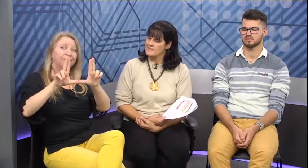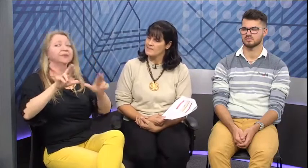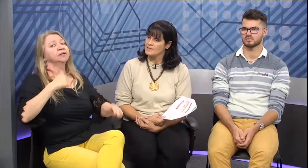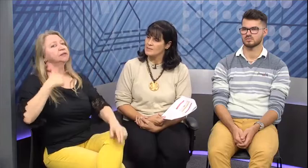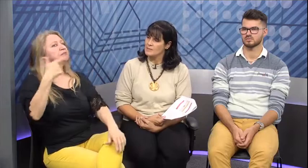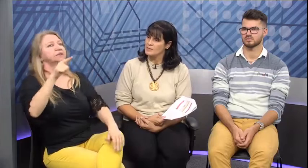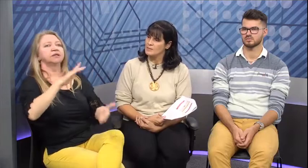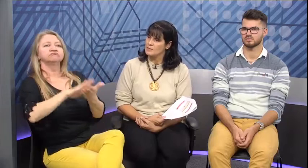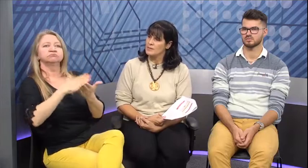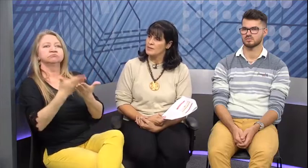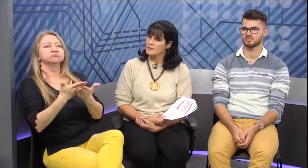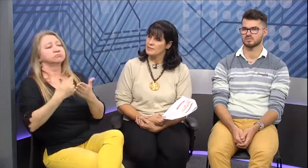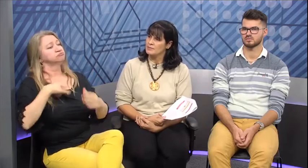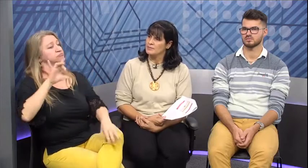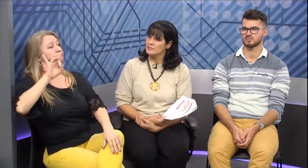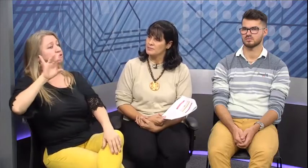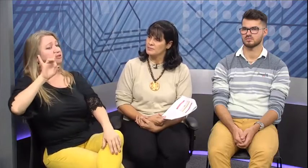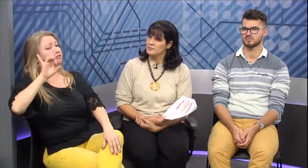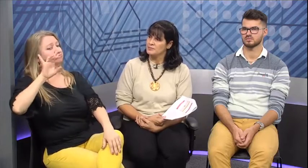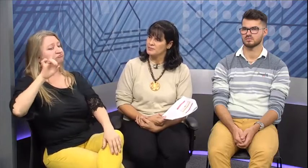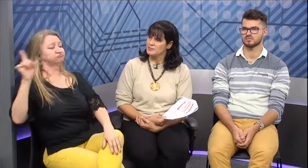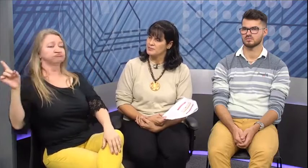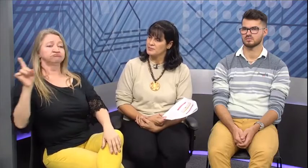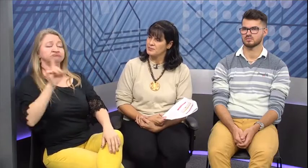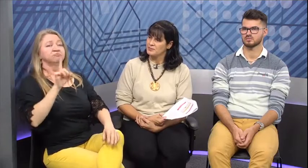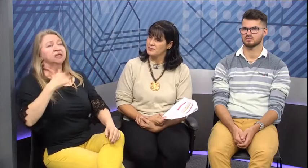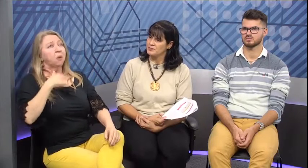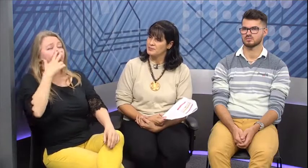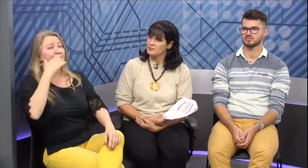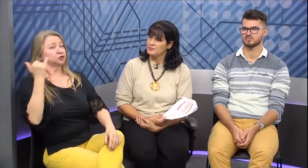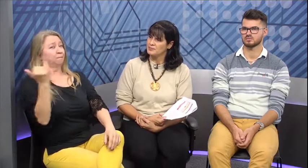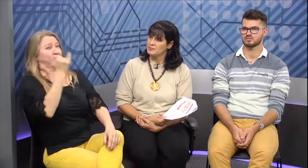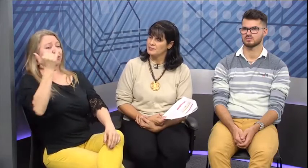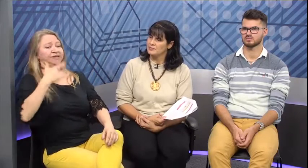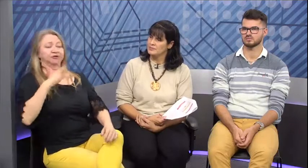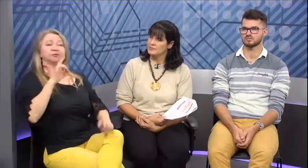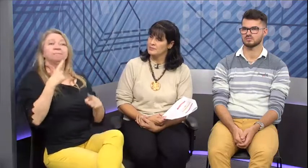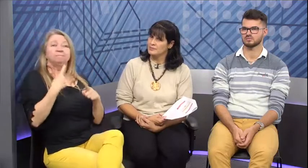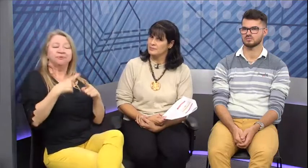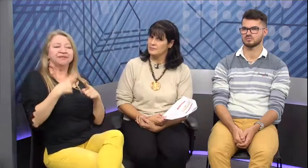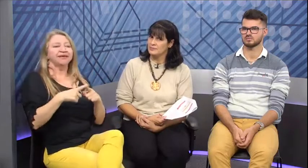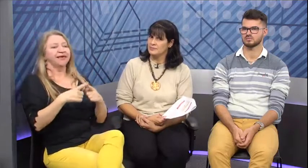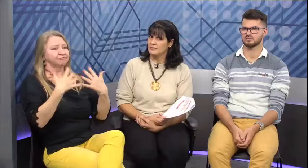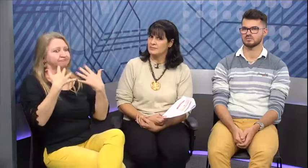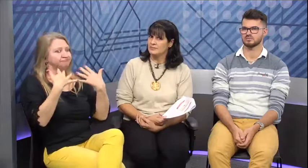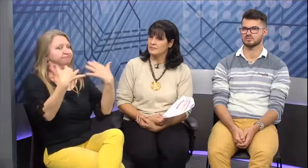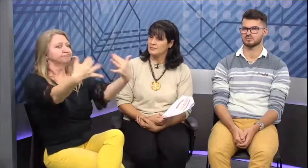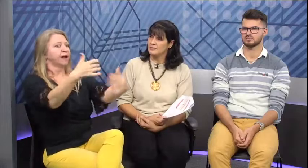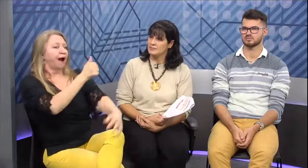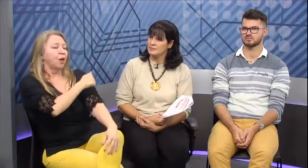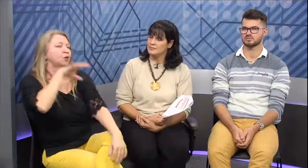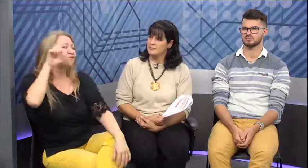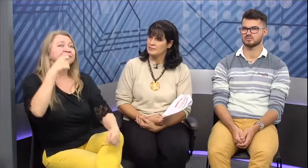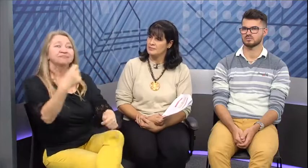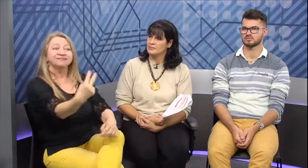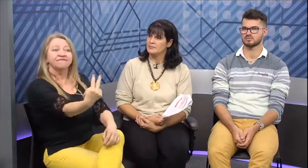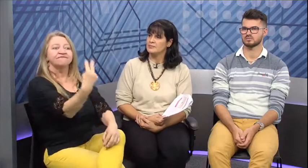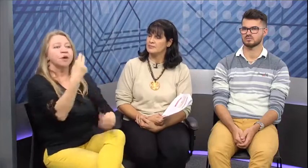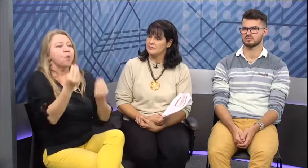Londrina, este que é o Sinal, lá nós não temos intérpretes, e eu sou professora lá, mas sem o auxílio de